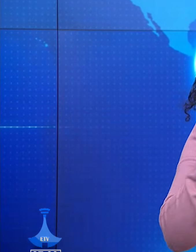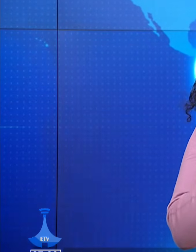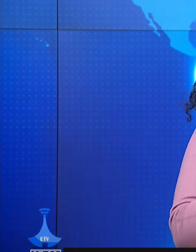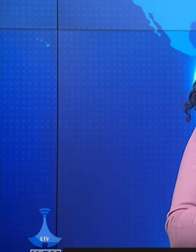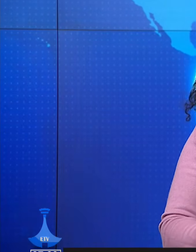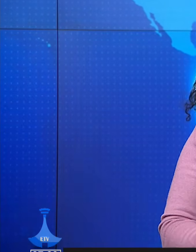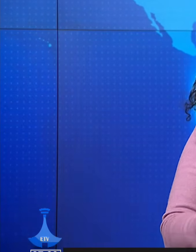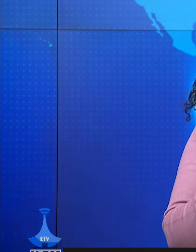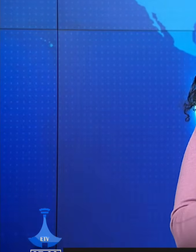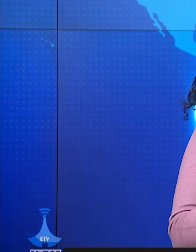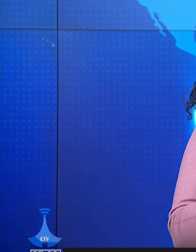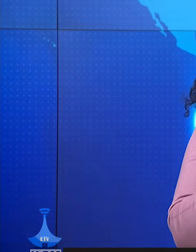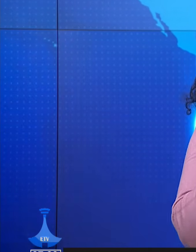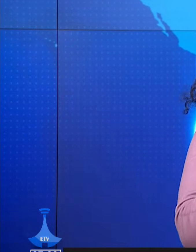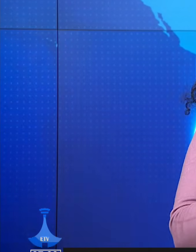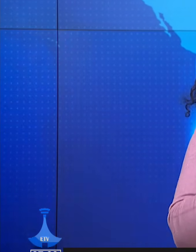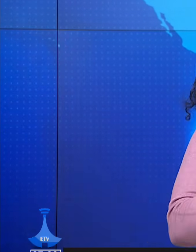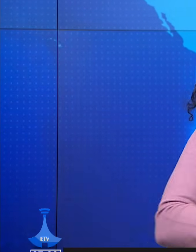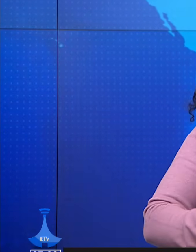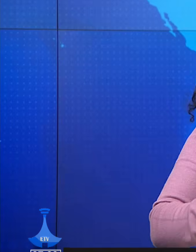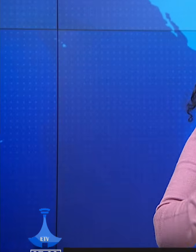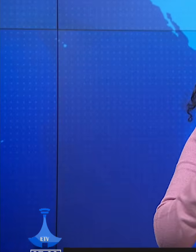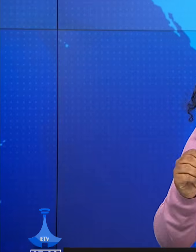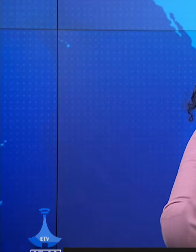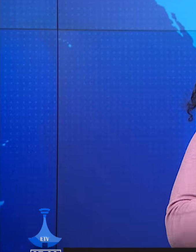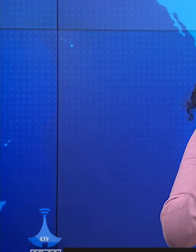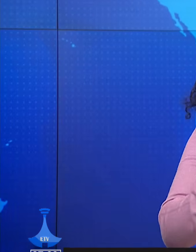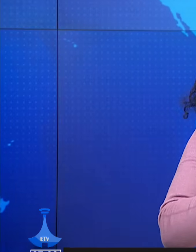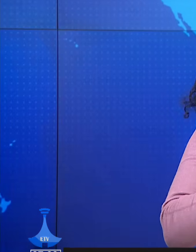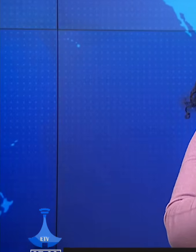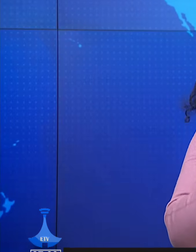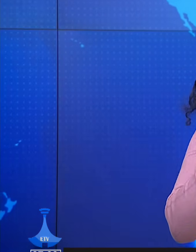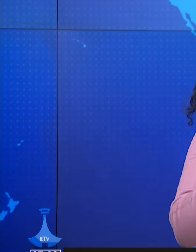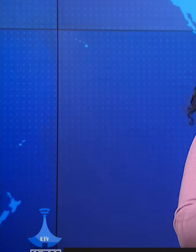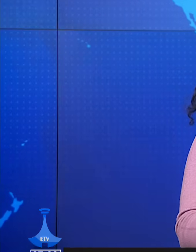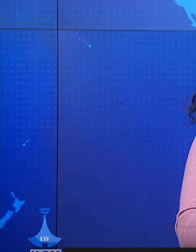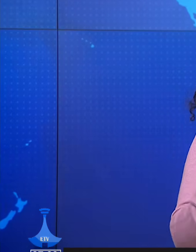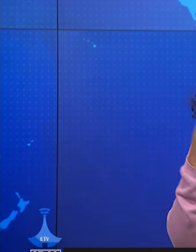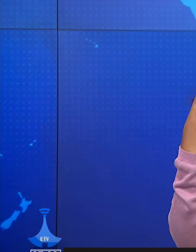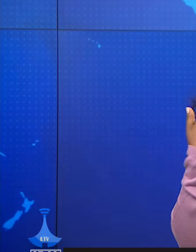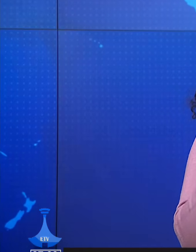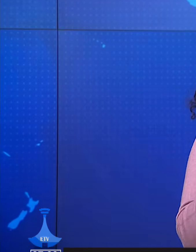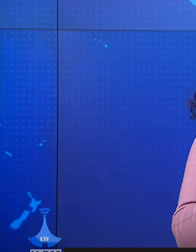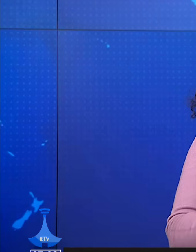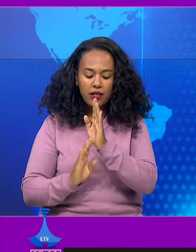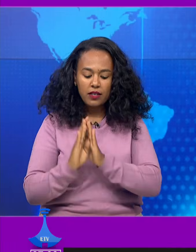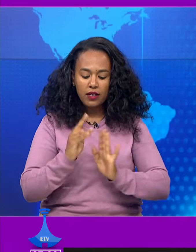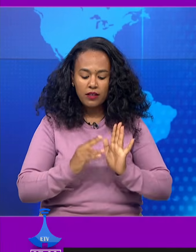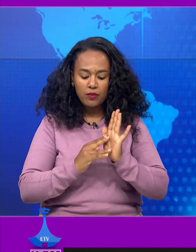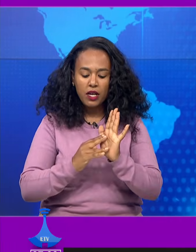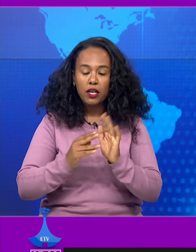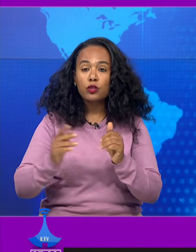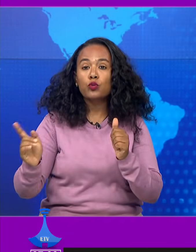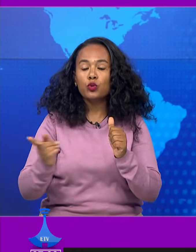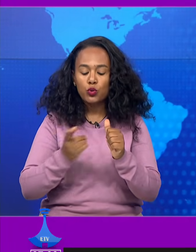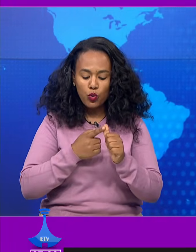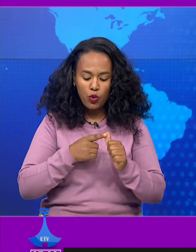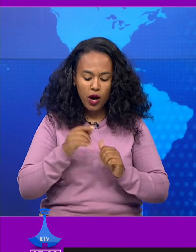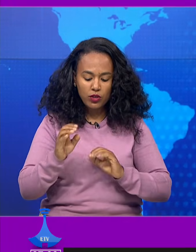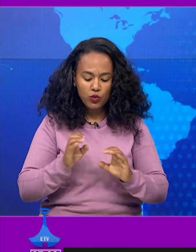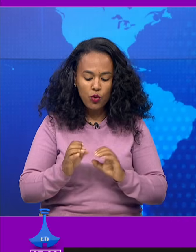የዓለማችን መገናኛ ብዙሃን አንድን ሀገር የረሃብና የውድመት ተምሳሌት ወይም የስልጣኔና የእድገት ተምሳሌት